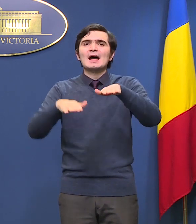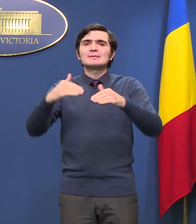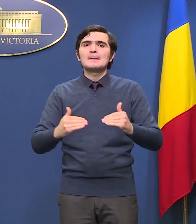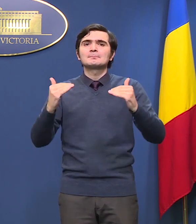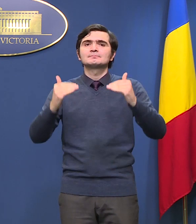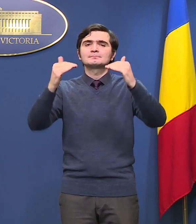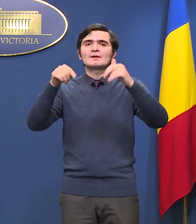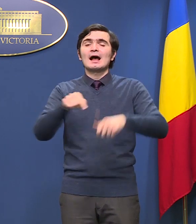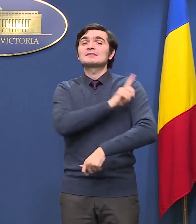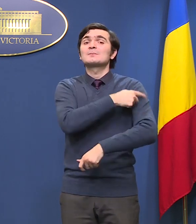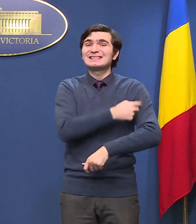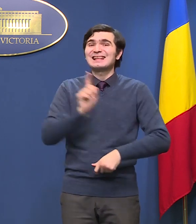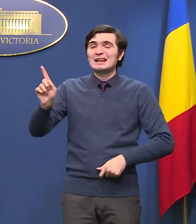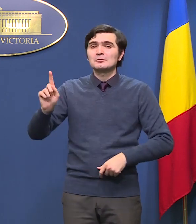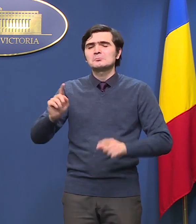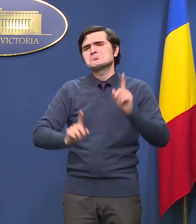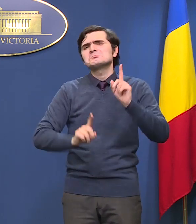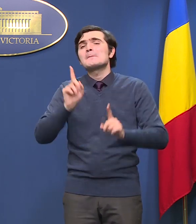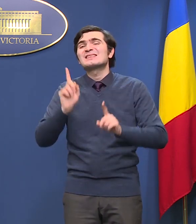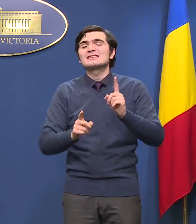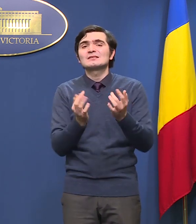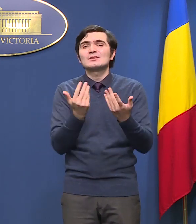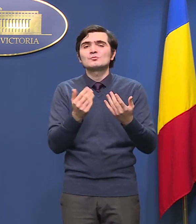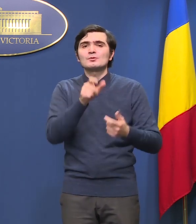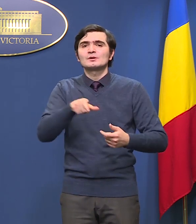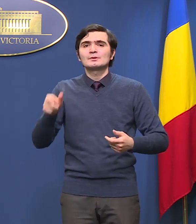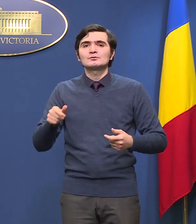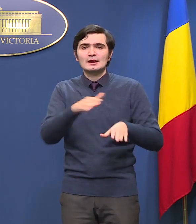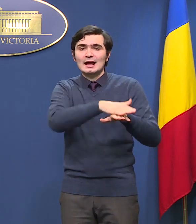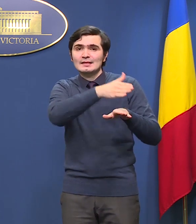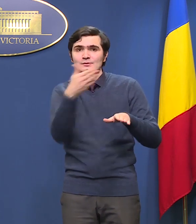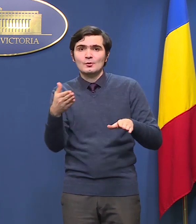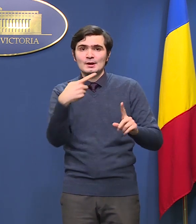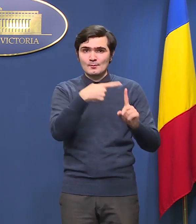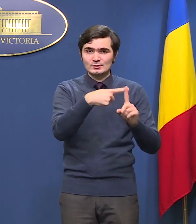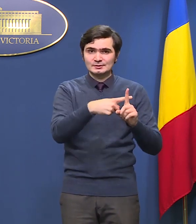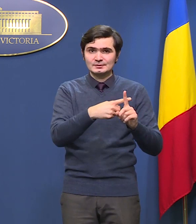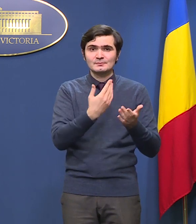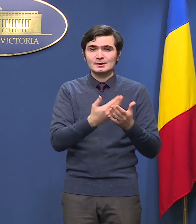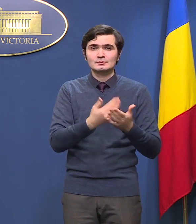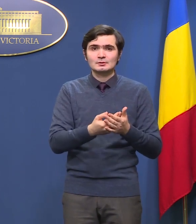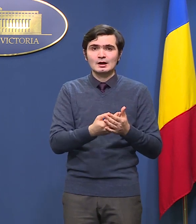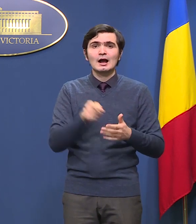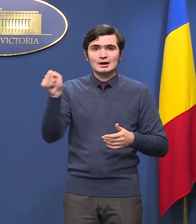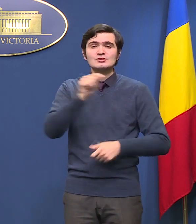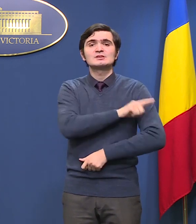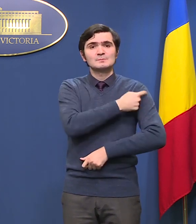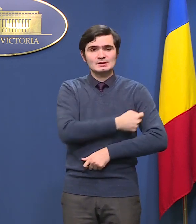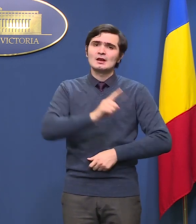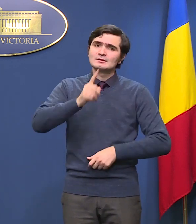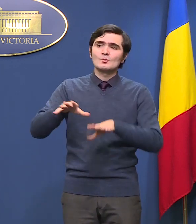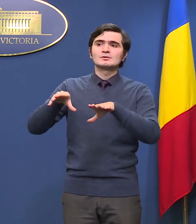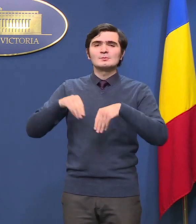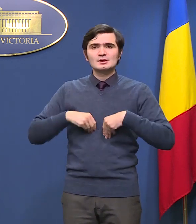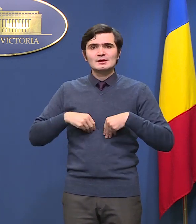de numărul de persoane care sunt diagnosticate pozitiv să primească persoane care sunt